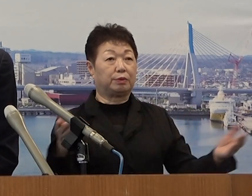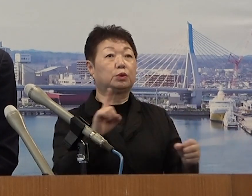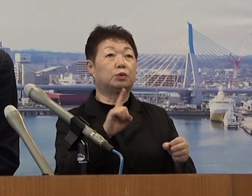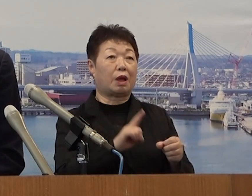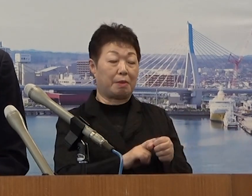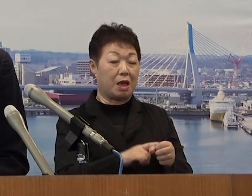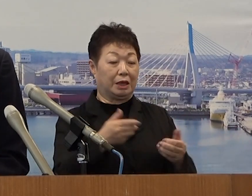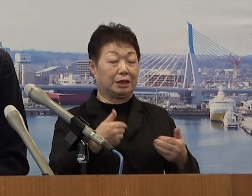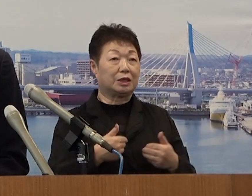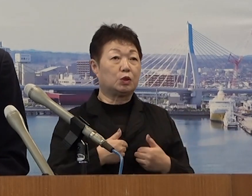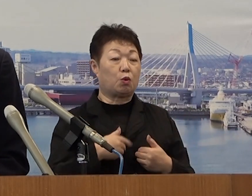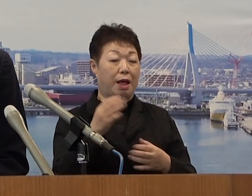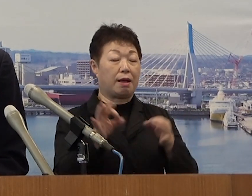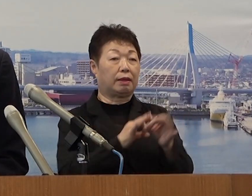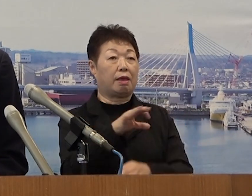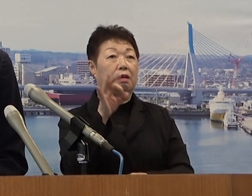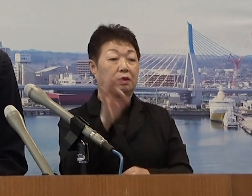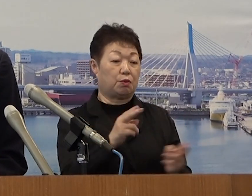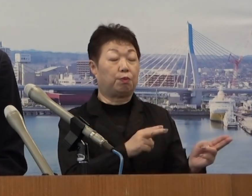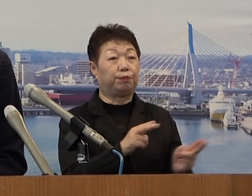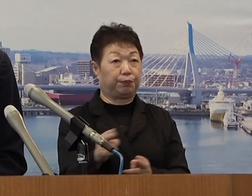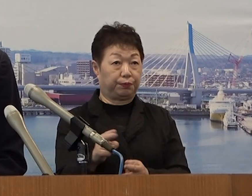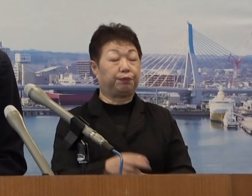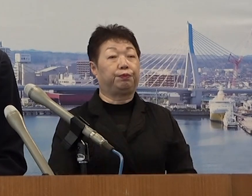要な経費を措置するものでございます。